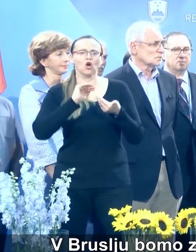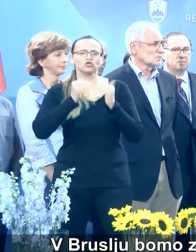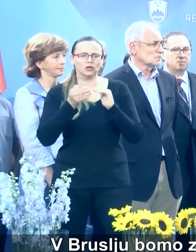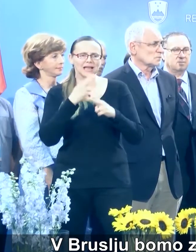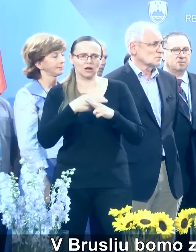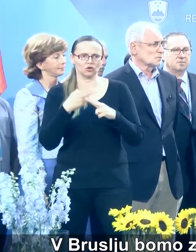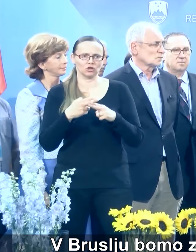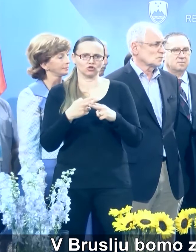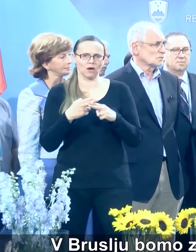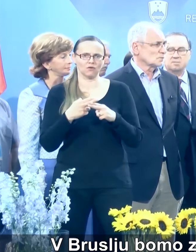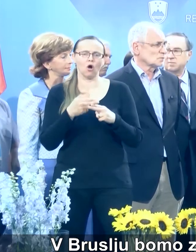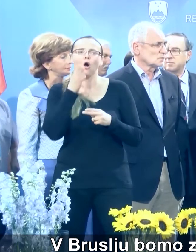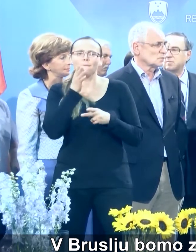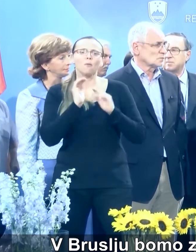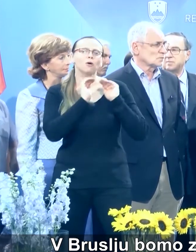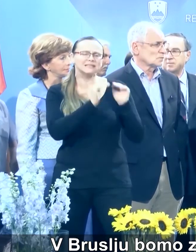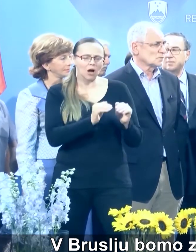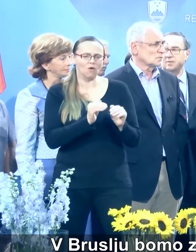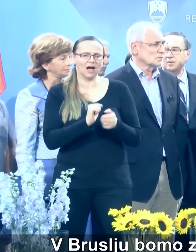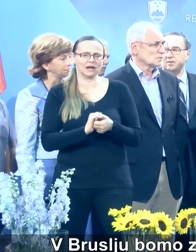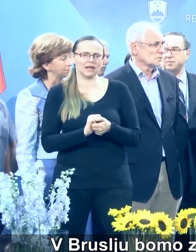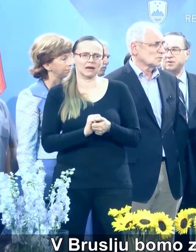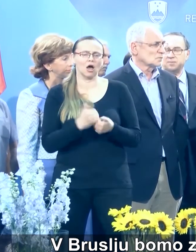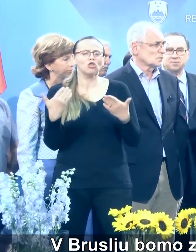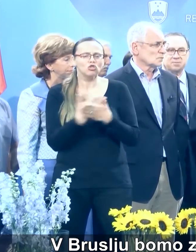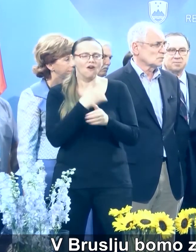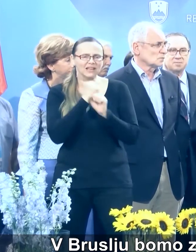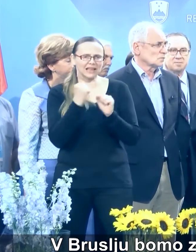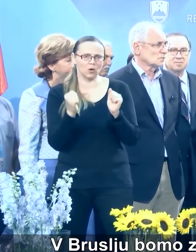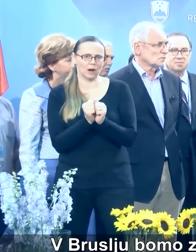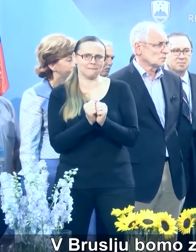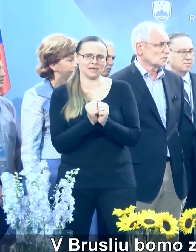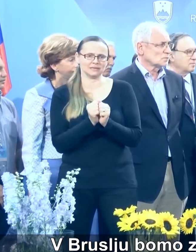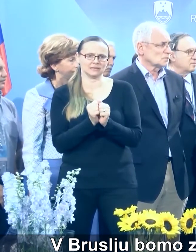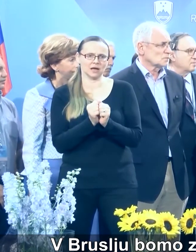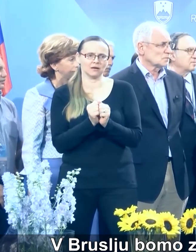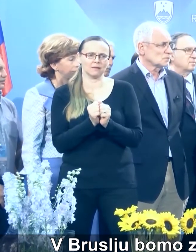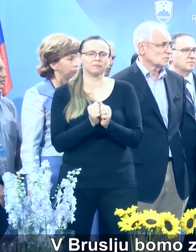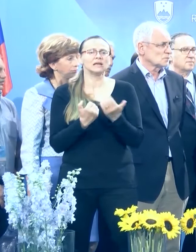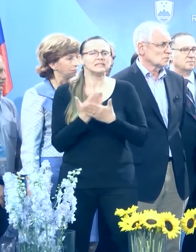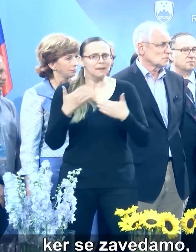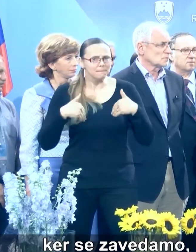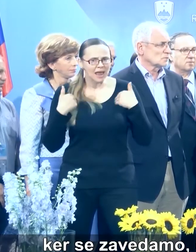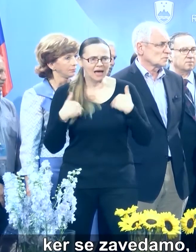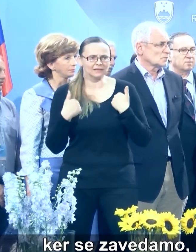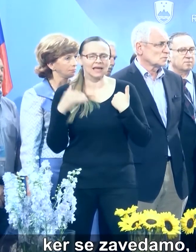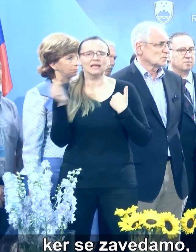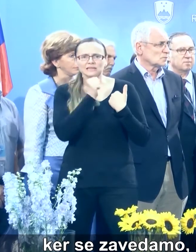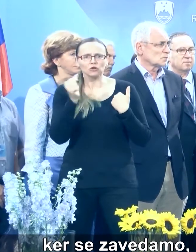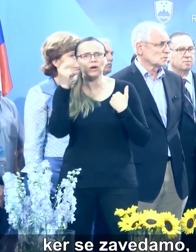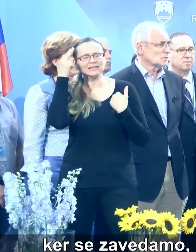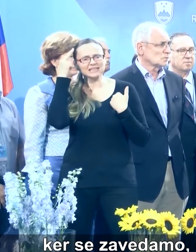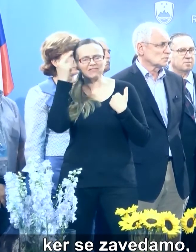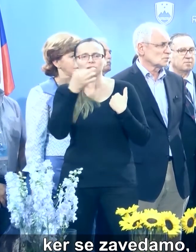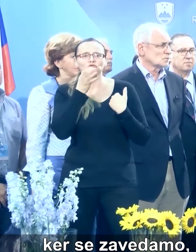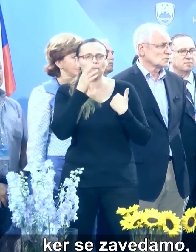socialno državo, bomo zagovarjali nova delovna mesta, zlasti za mlade, ker se zavedamo,